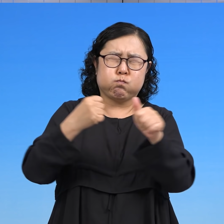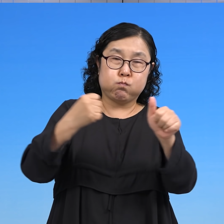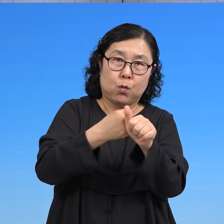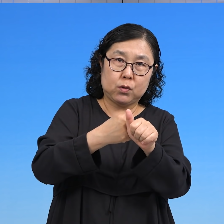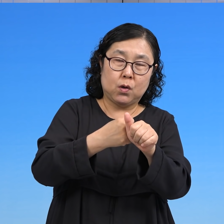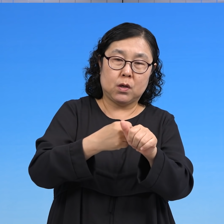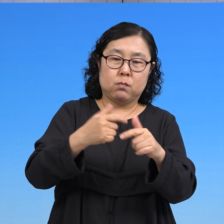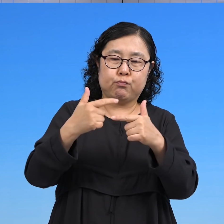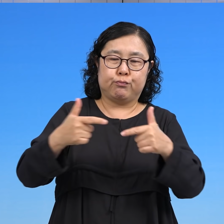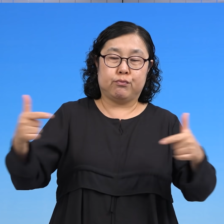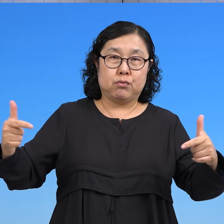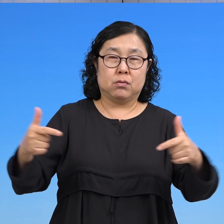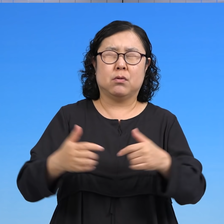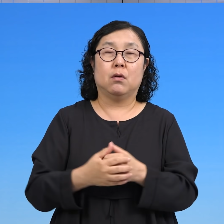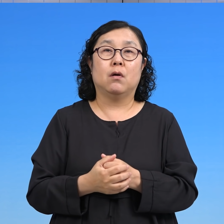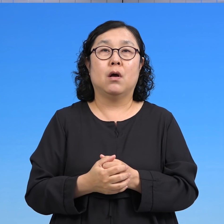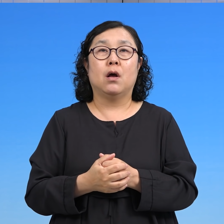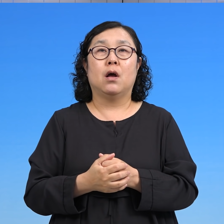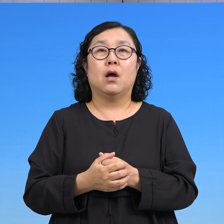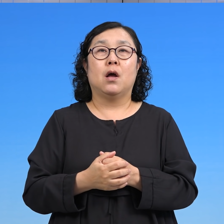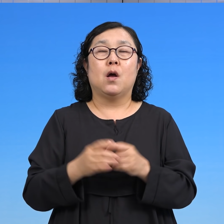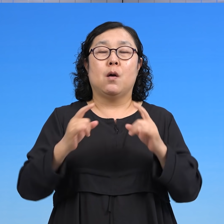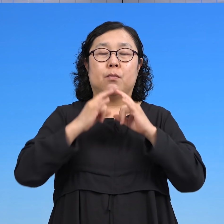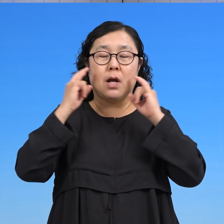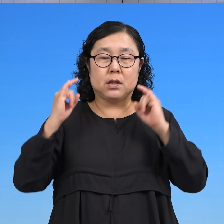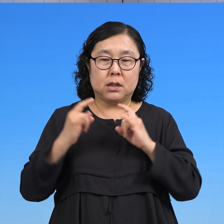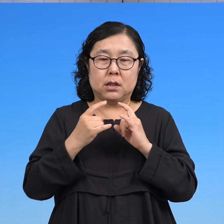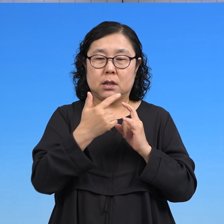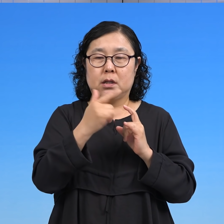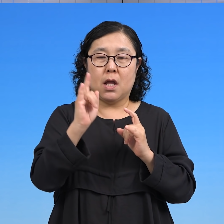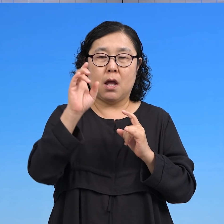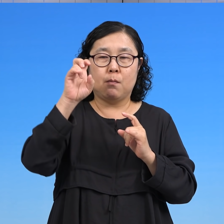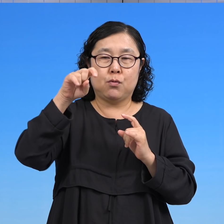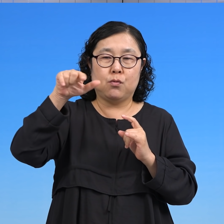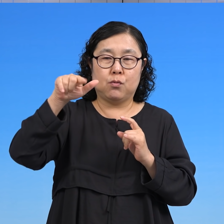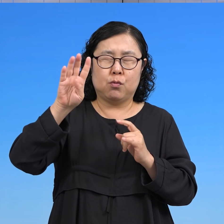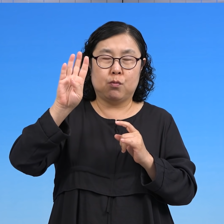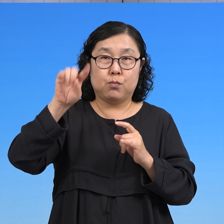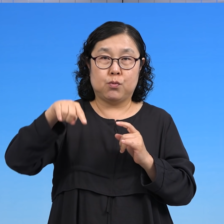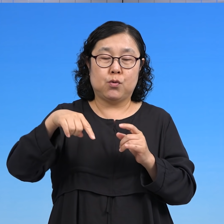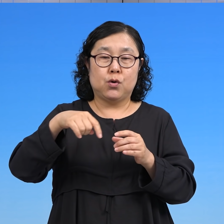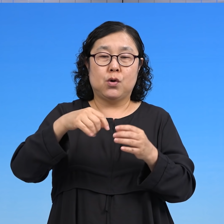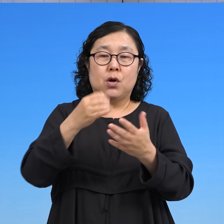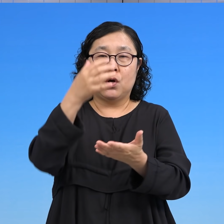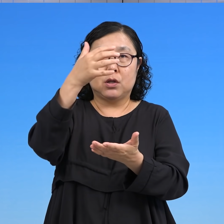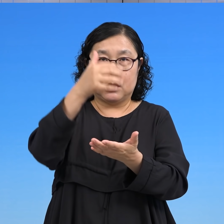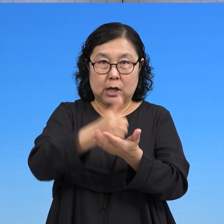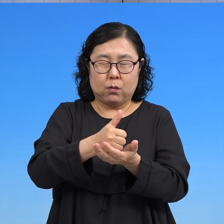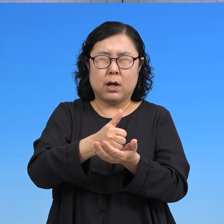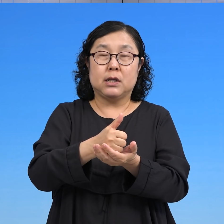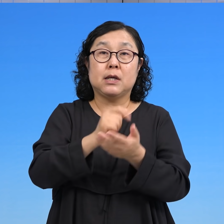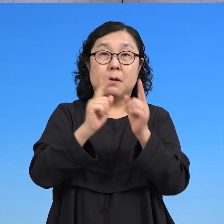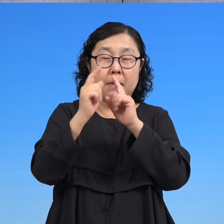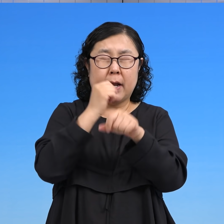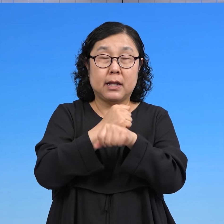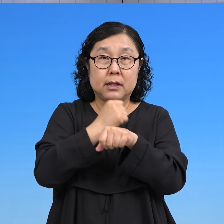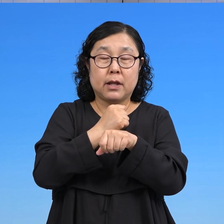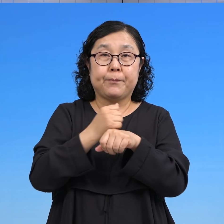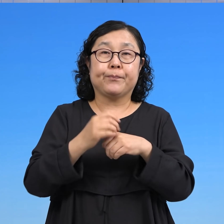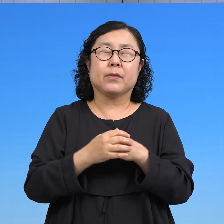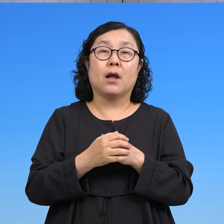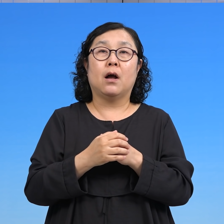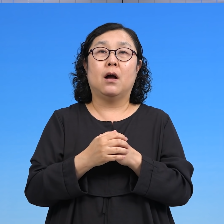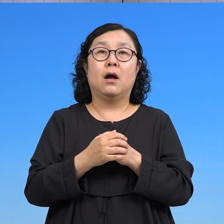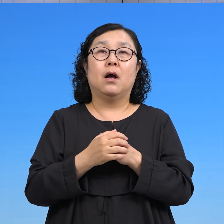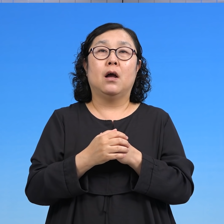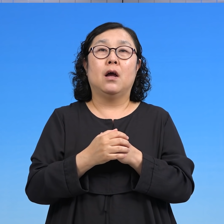늘어났는데 제가 어느 글에 보니까 프랑스 내무장관의 인터뷰 기사입니다. 그 내무부 장관이 무슨